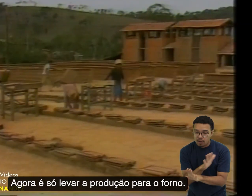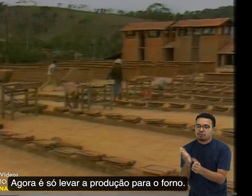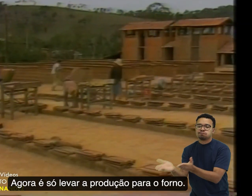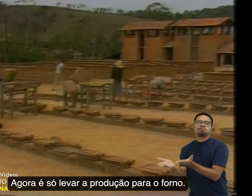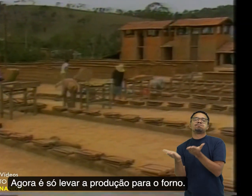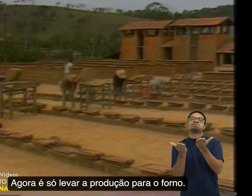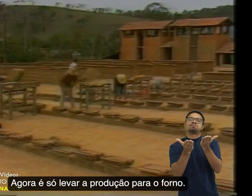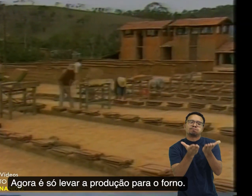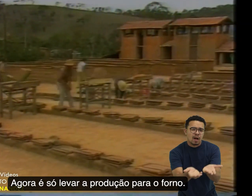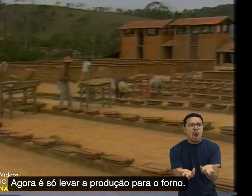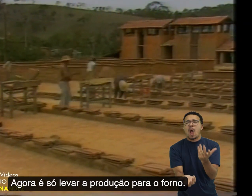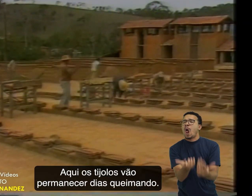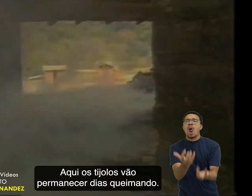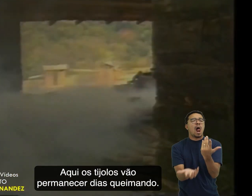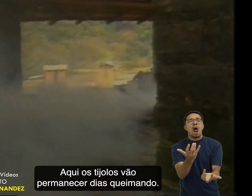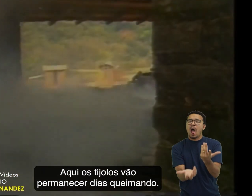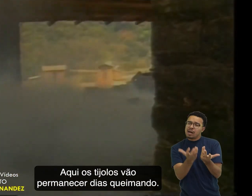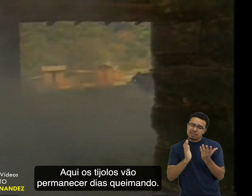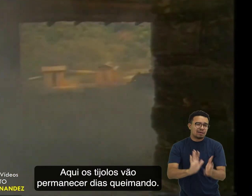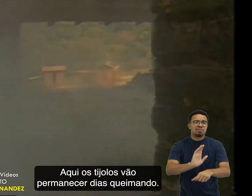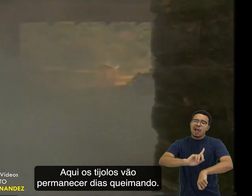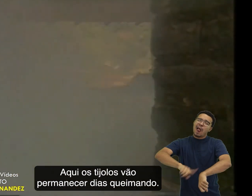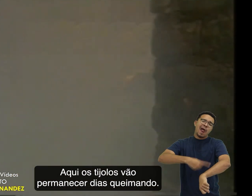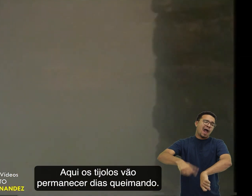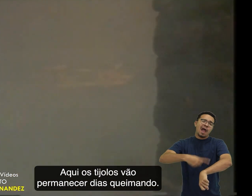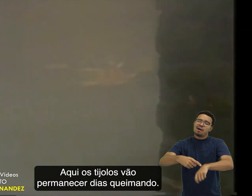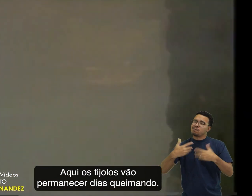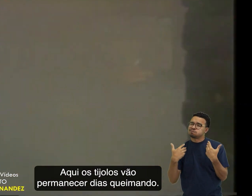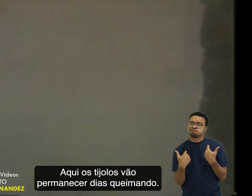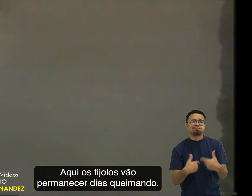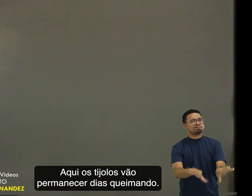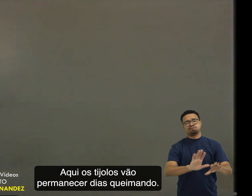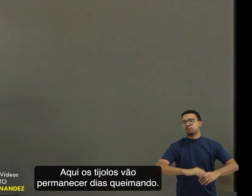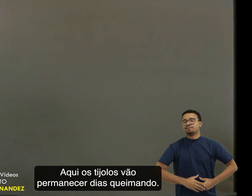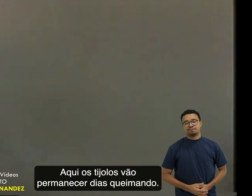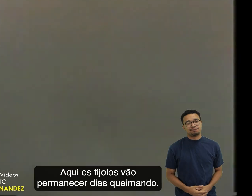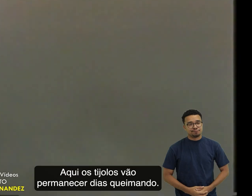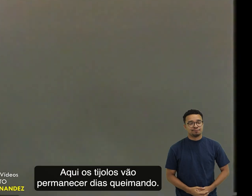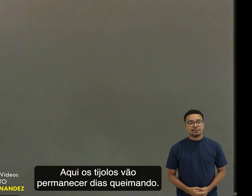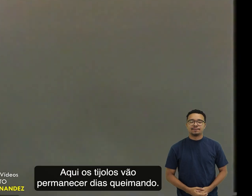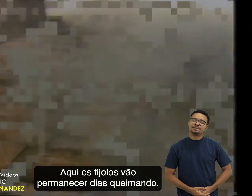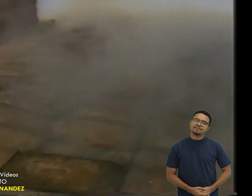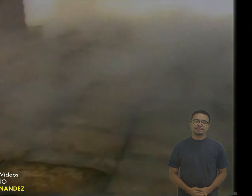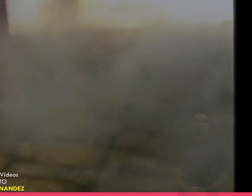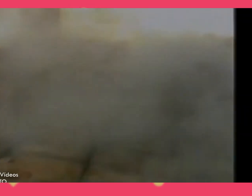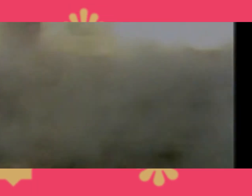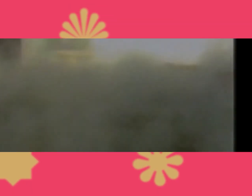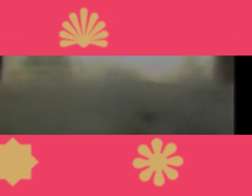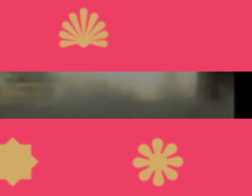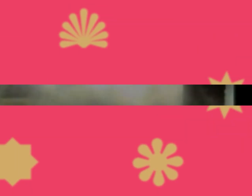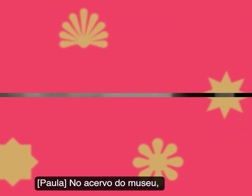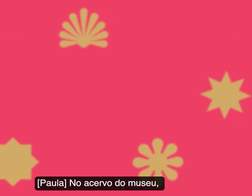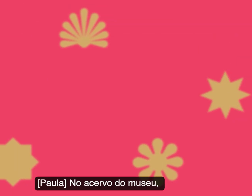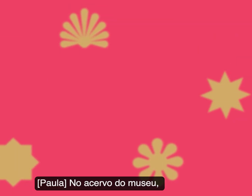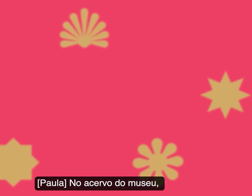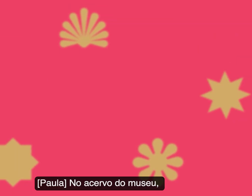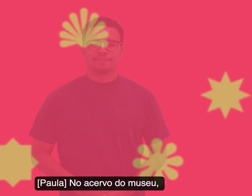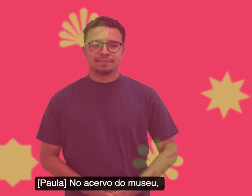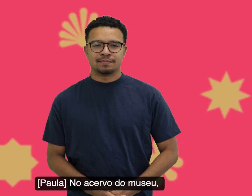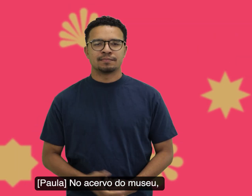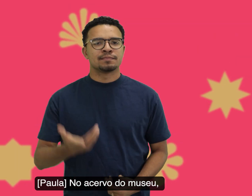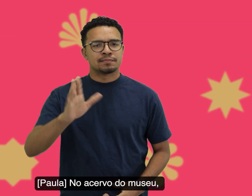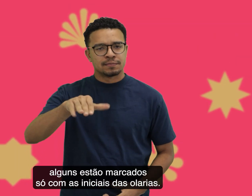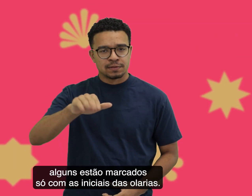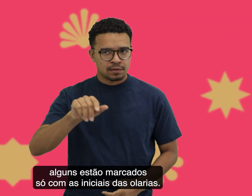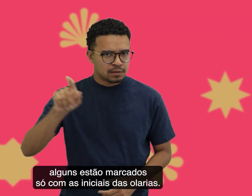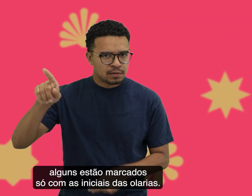Agora, é só levar a produção para o forno. Aqui, os tijolos vão permanecer dias queimando.